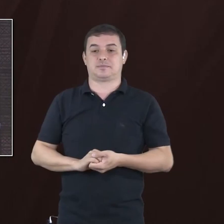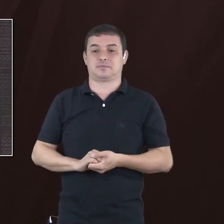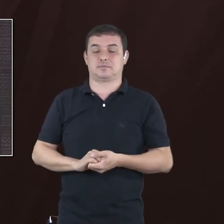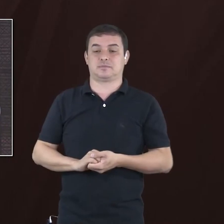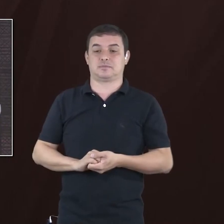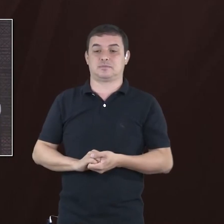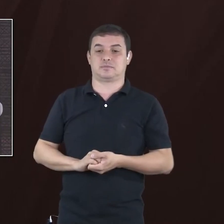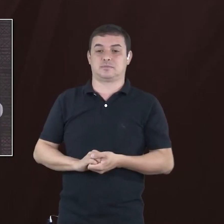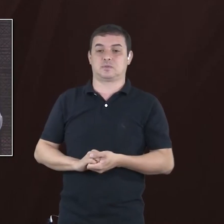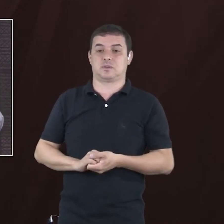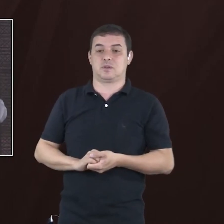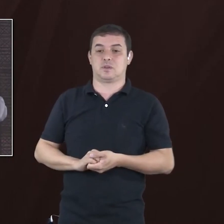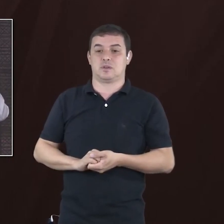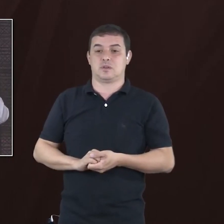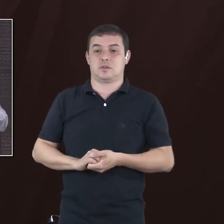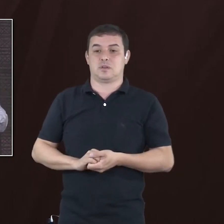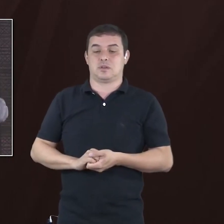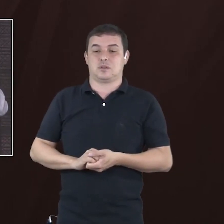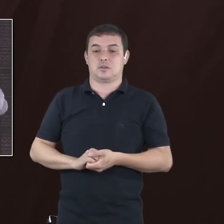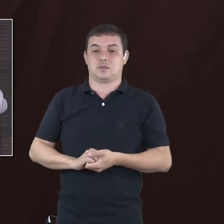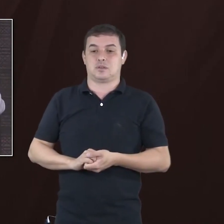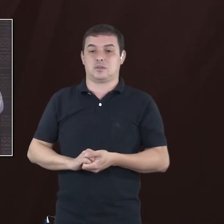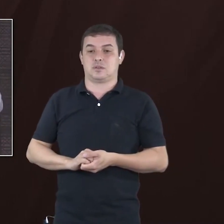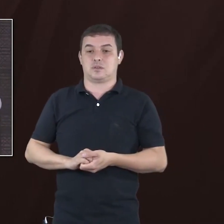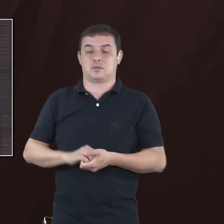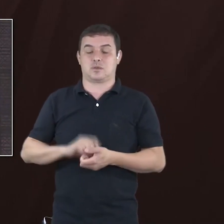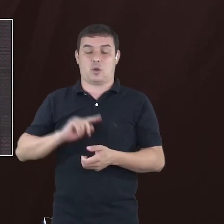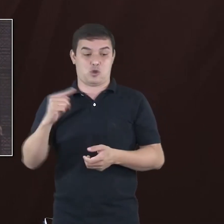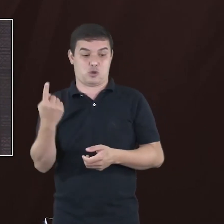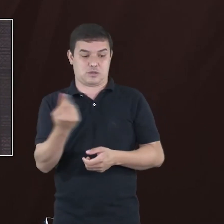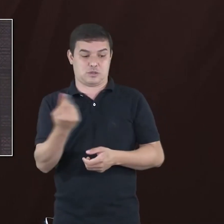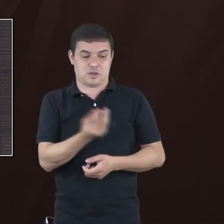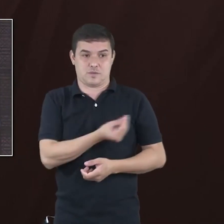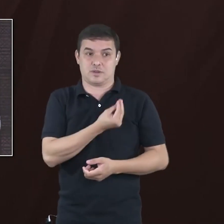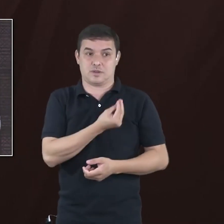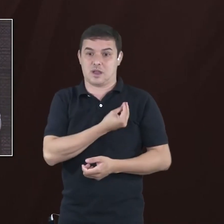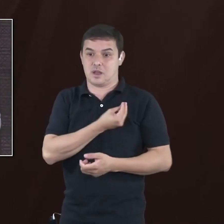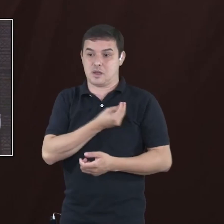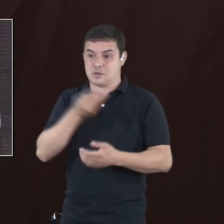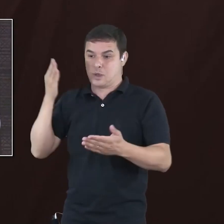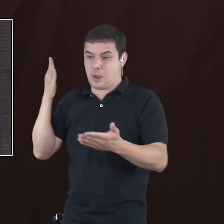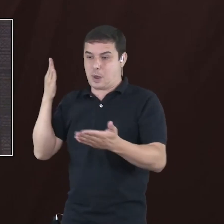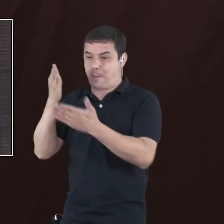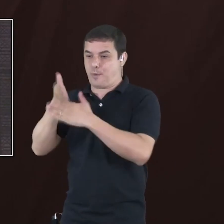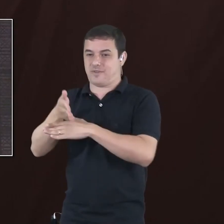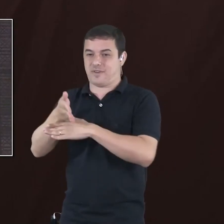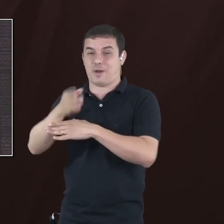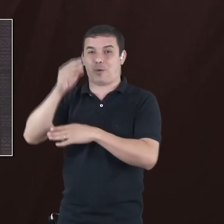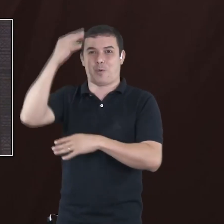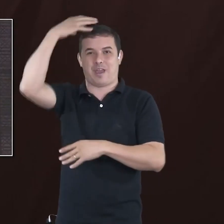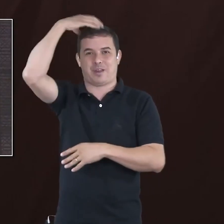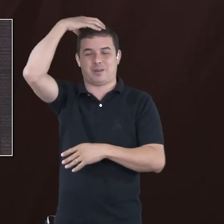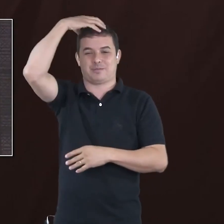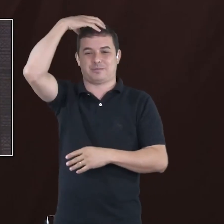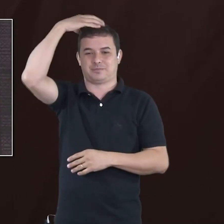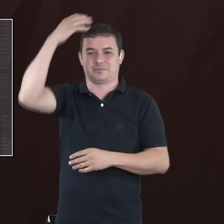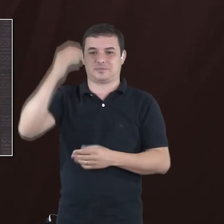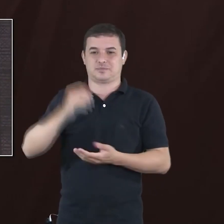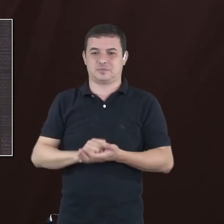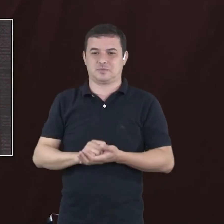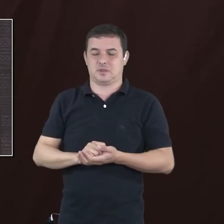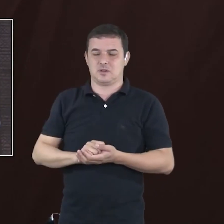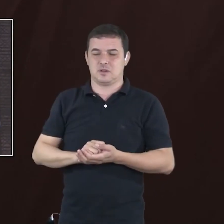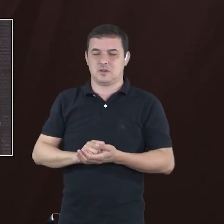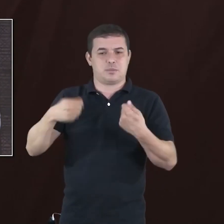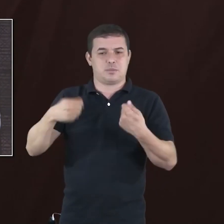estado vai nos fazer aprovado de entrarmos para o reino. E aqueles que estão buscando estágio de